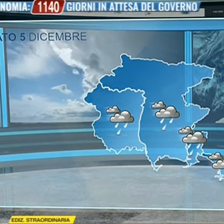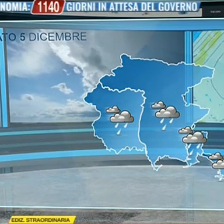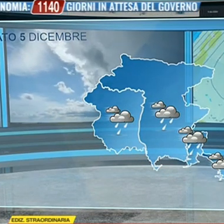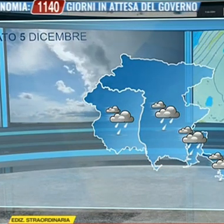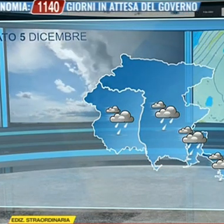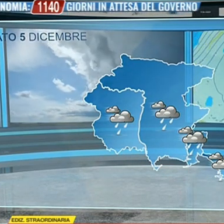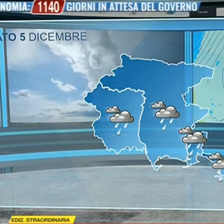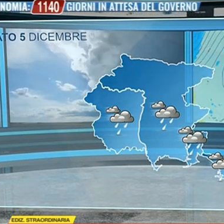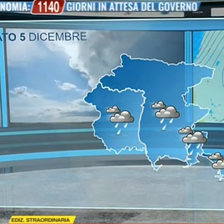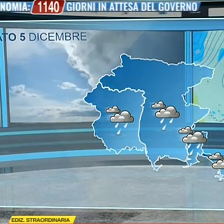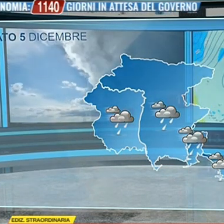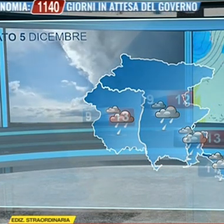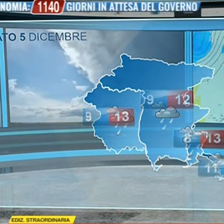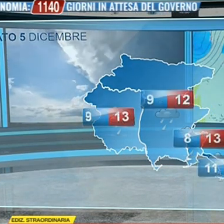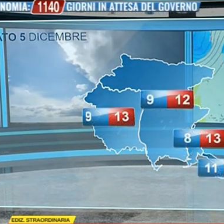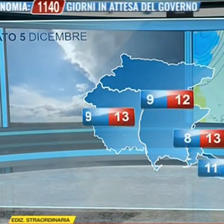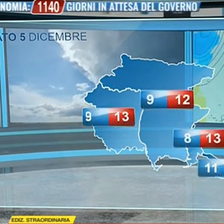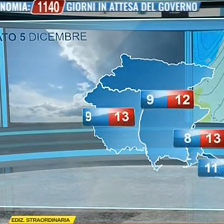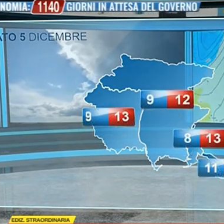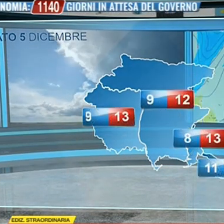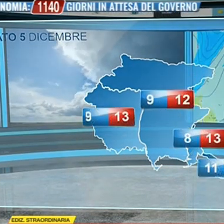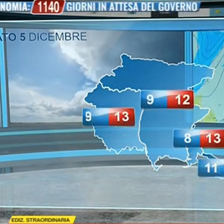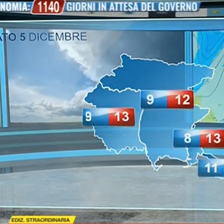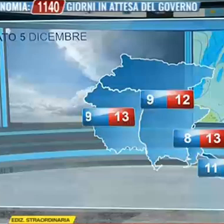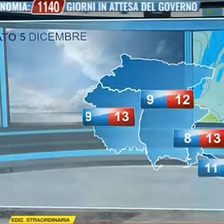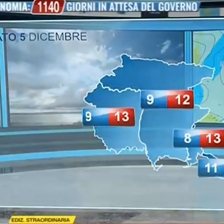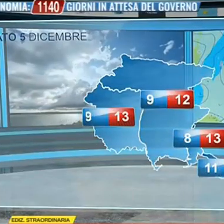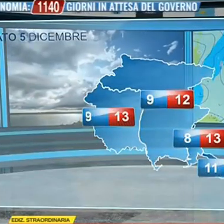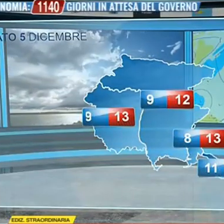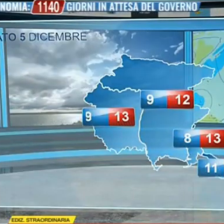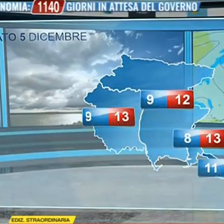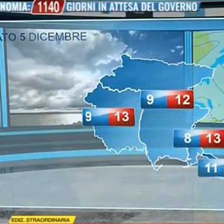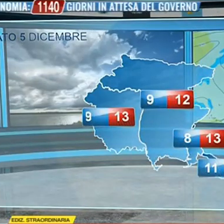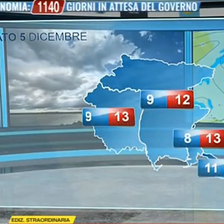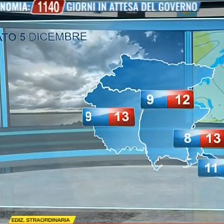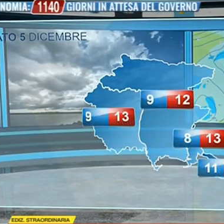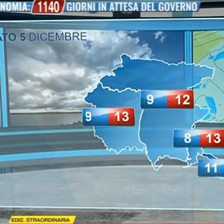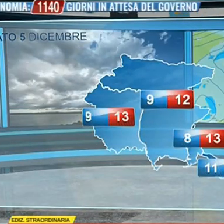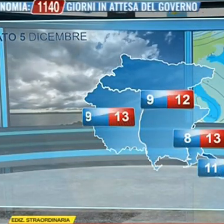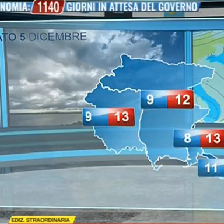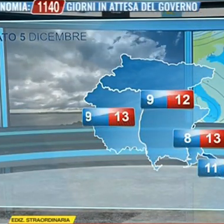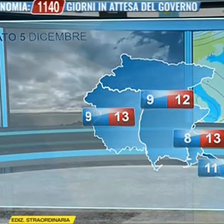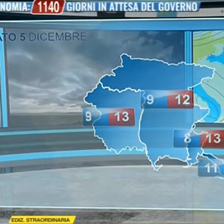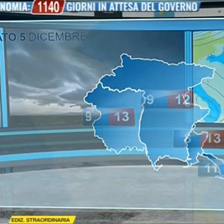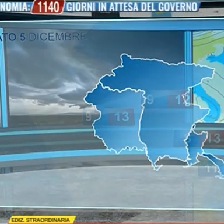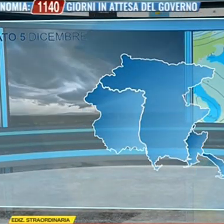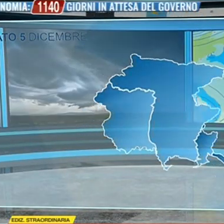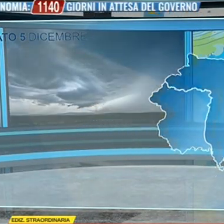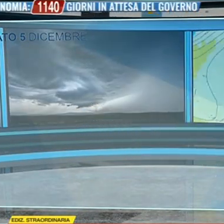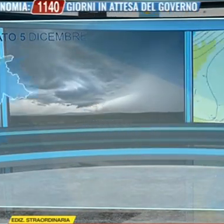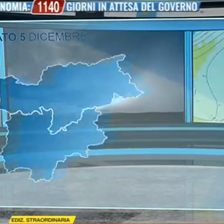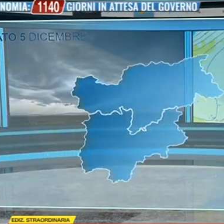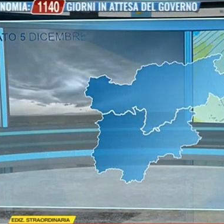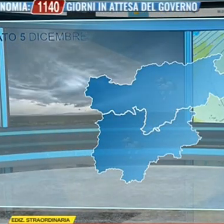forti. Temperature minime tra 9 e 11 gradi, massime sui 12-15 gradi. Infine diamo uno sguardo insieme